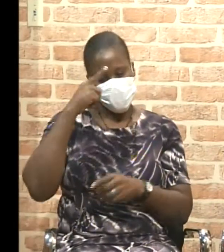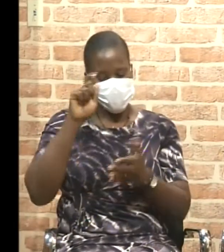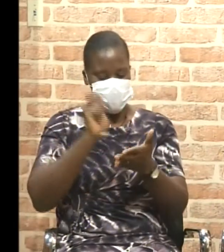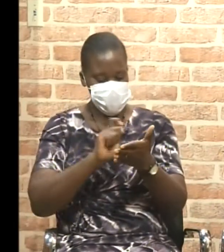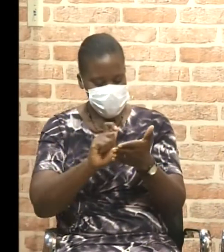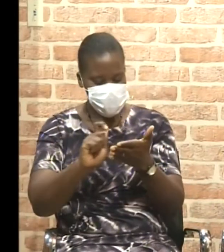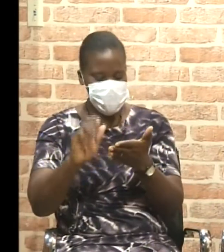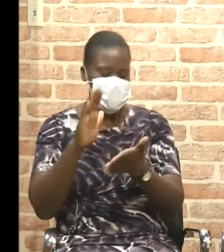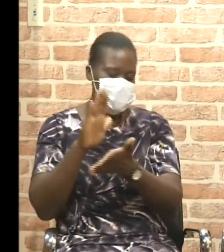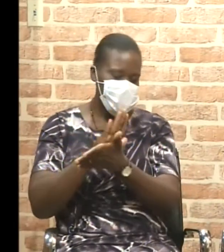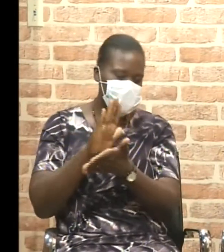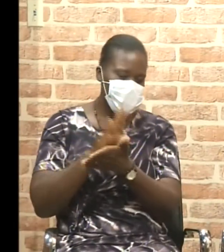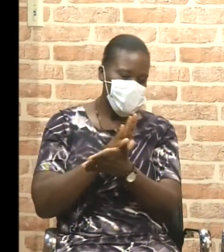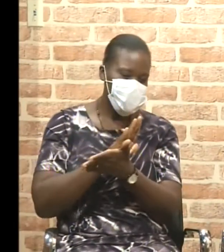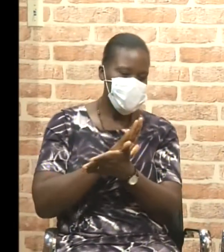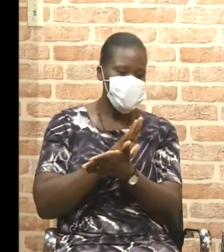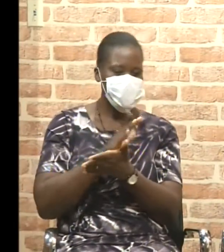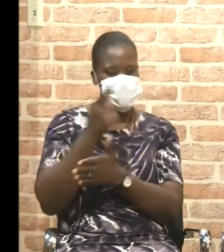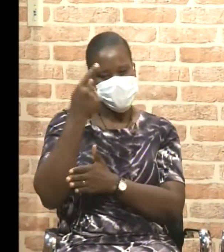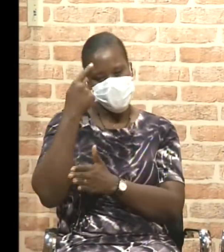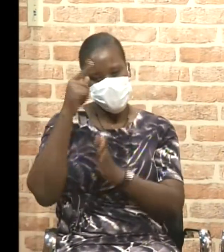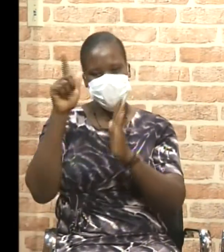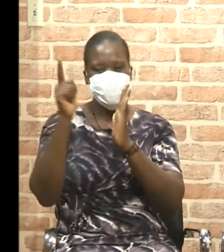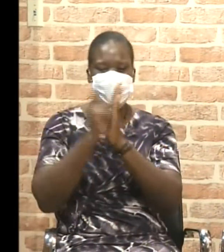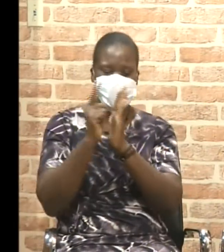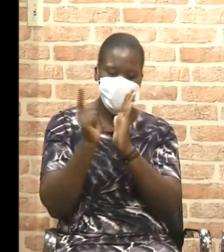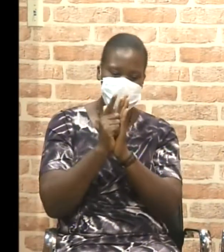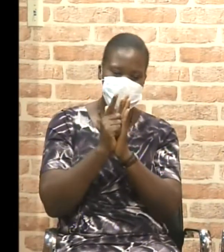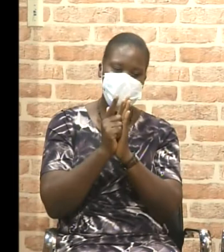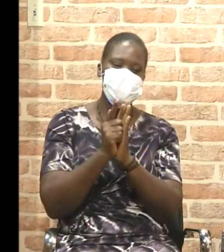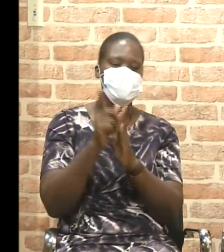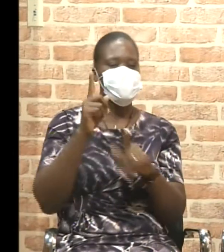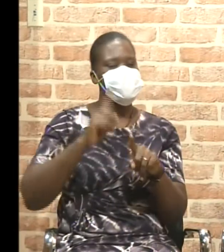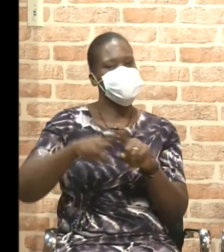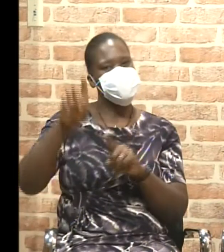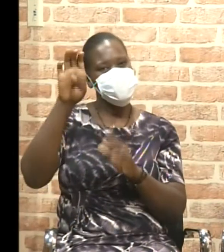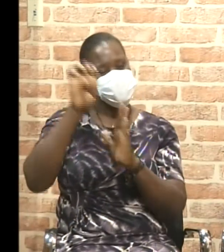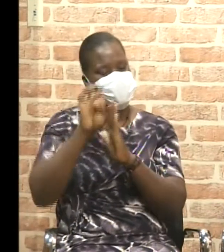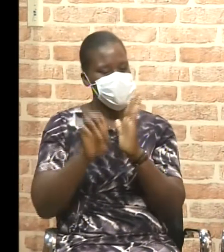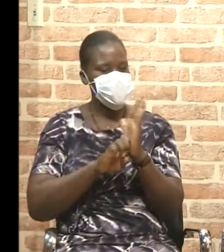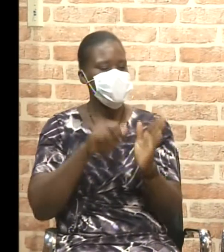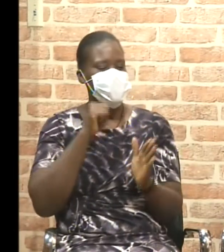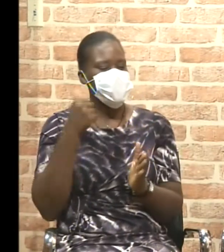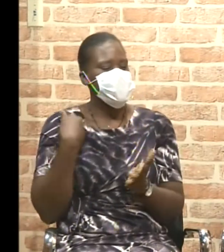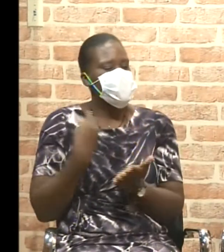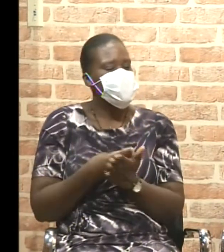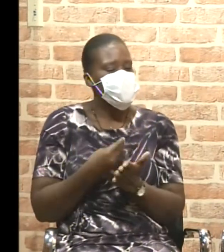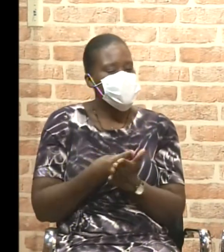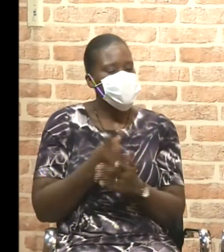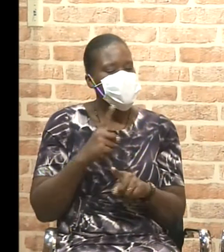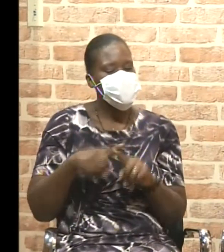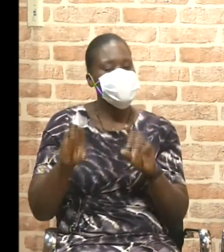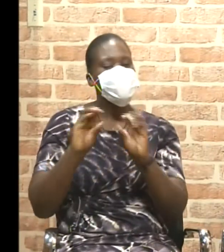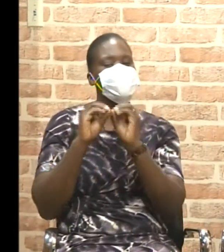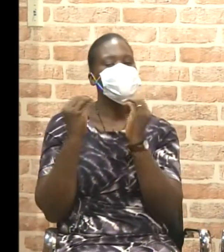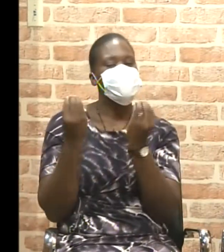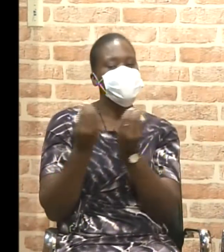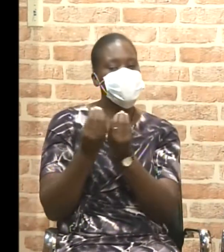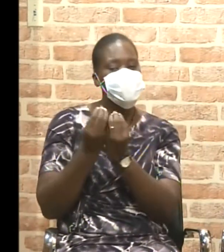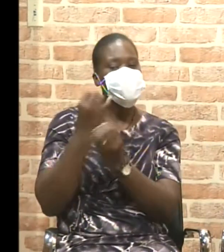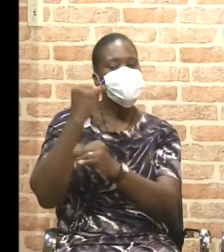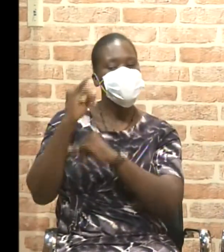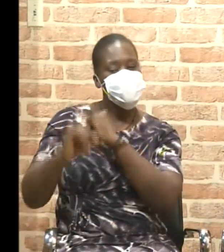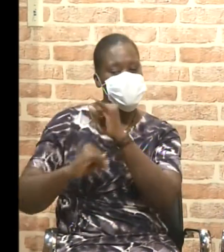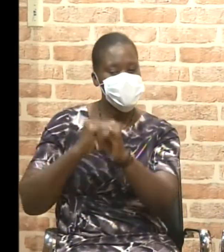papier parce que certainement l'état pas gain cob mais par contre organisme international yo gain cob mais pour dépenser il faut